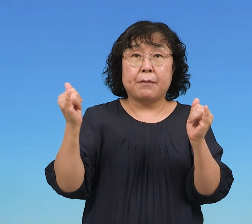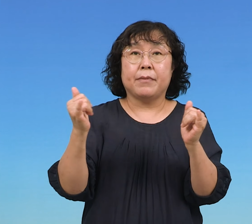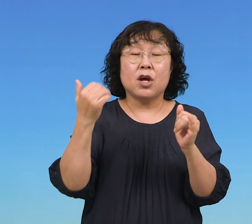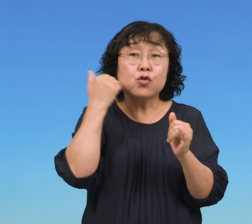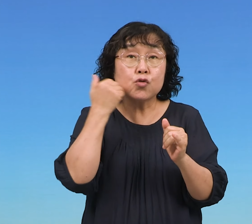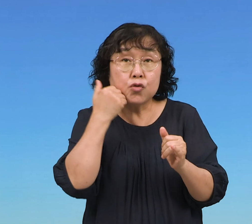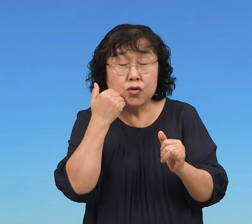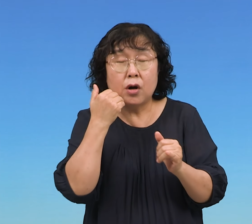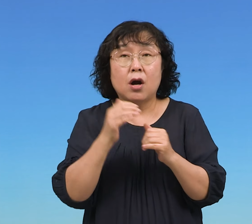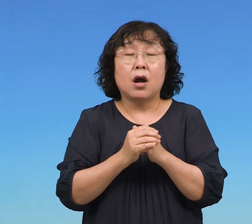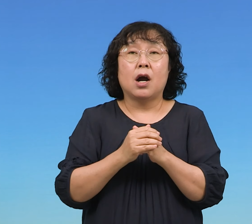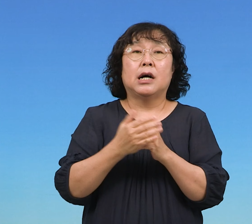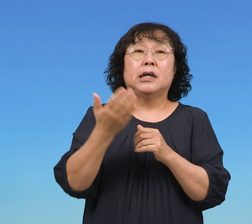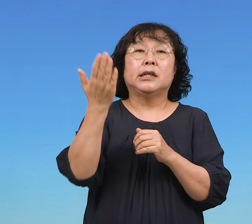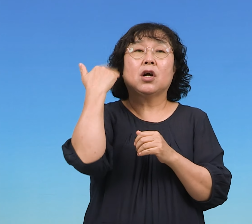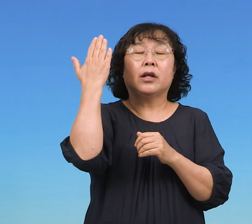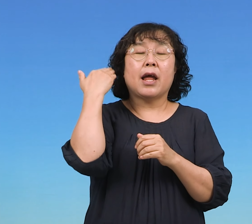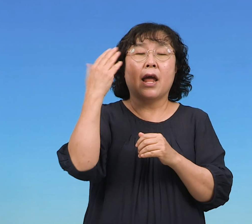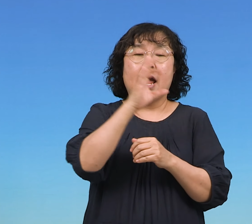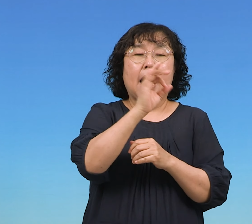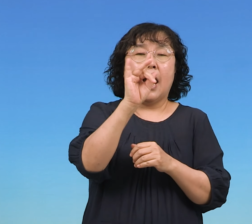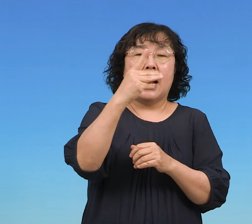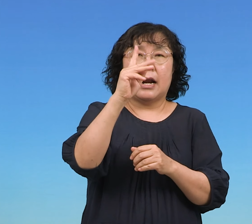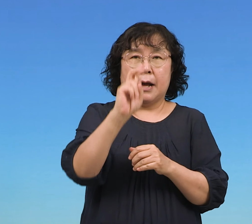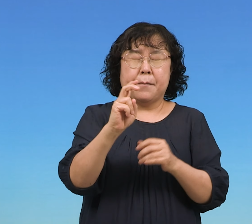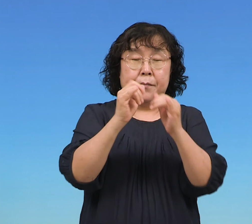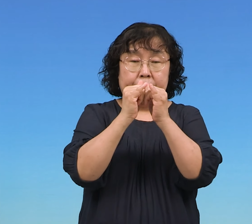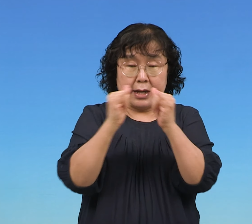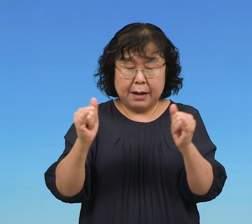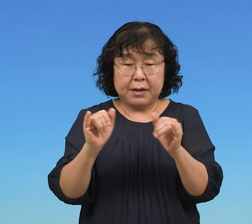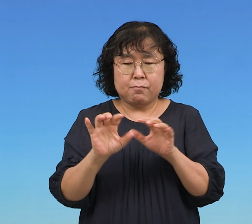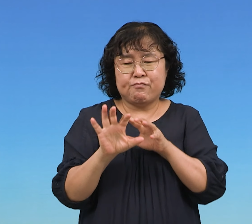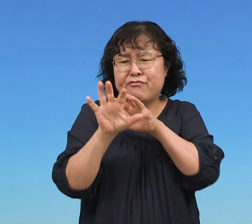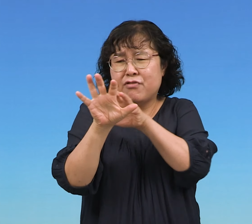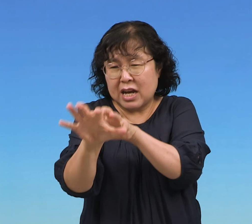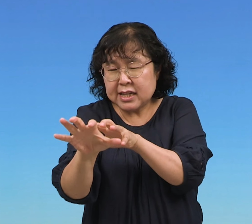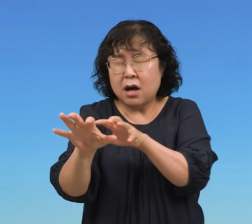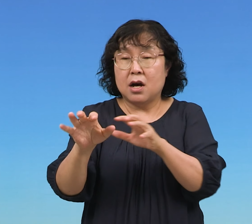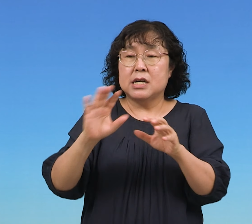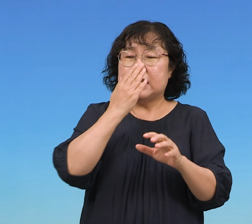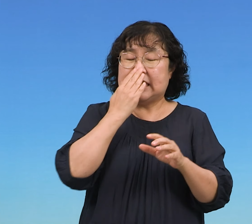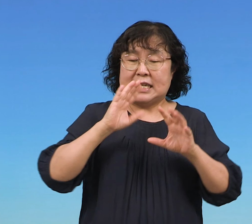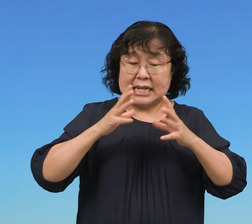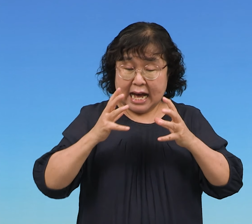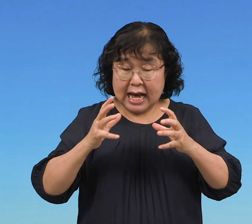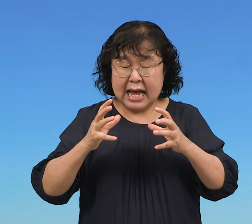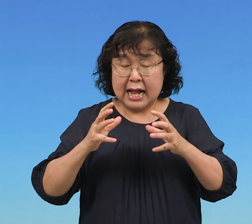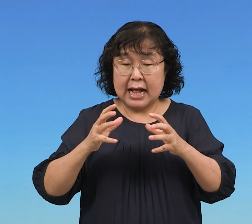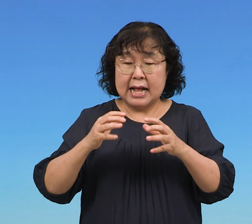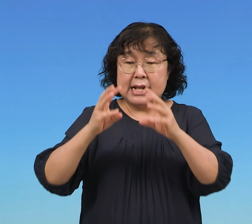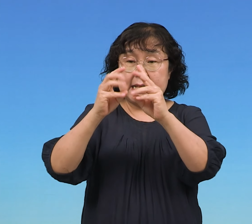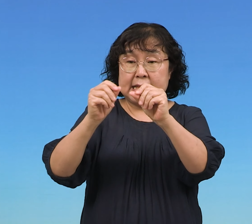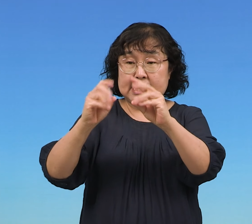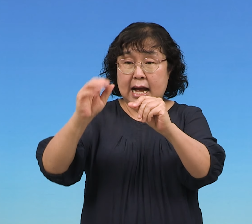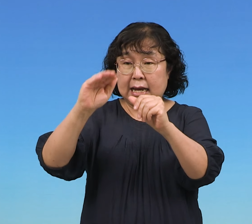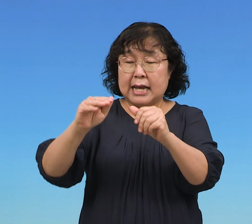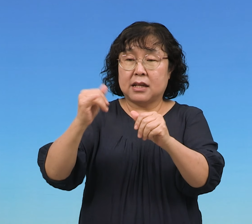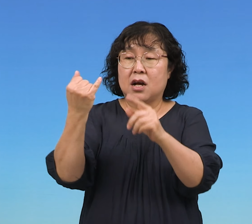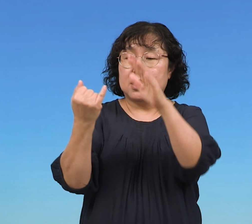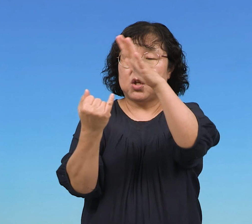열왕기하 5장 2절에 나옵니다. 전에 아람 사람이 떼를 지어 나가서 이스라엘 땅에서